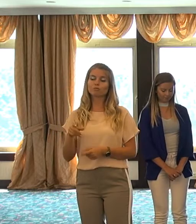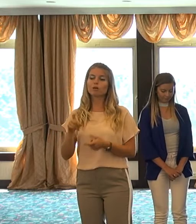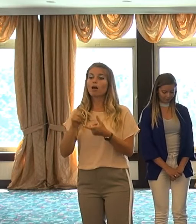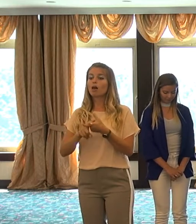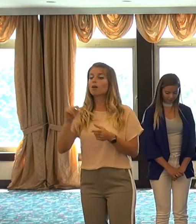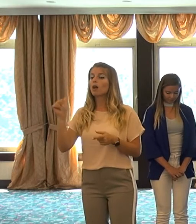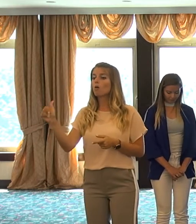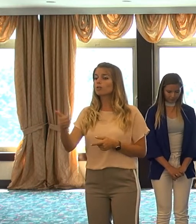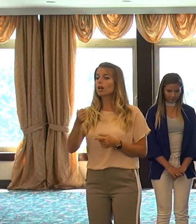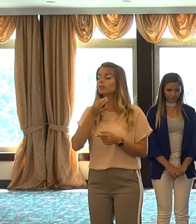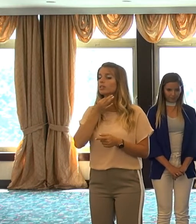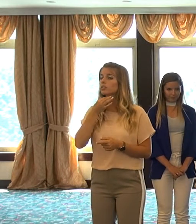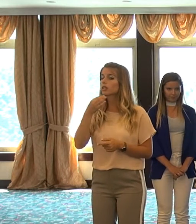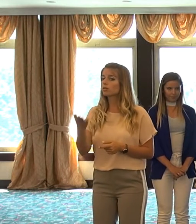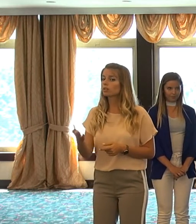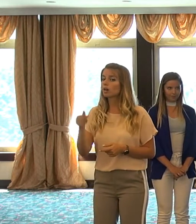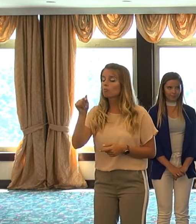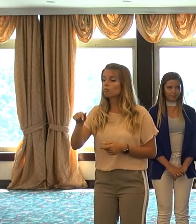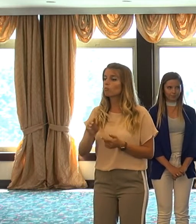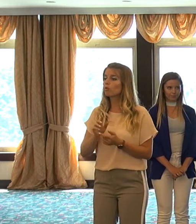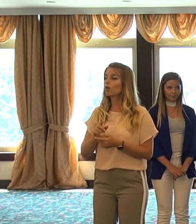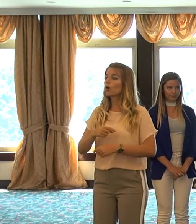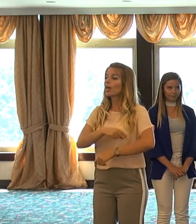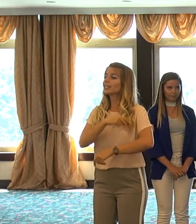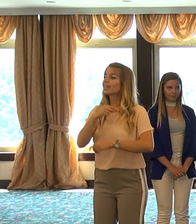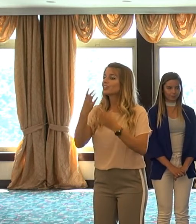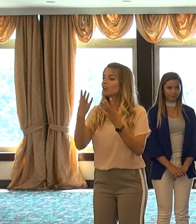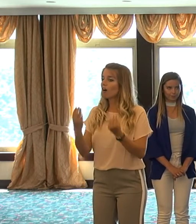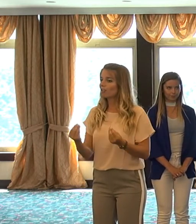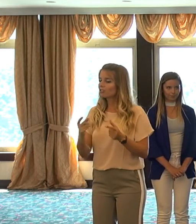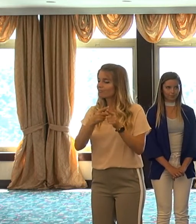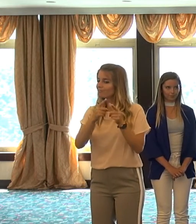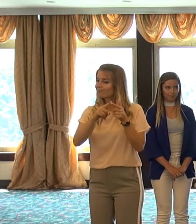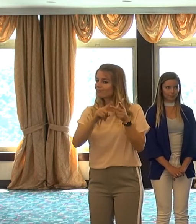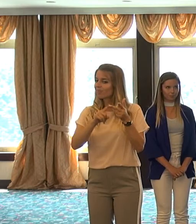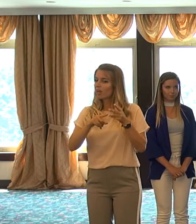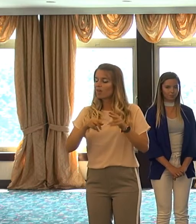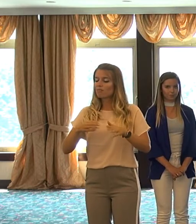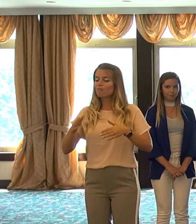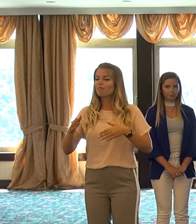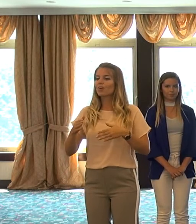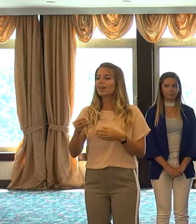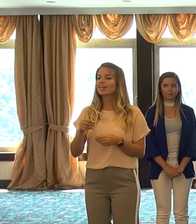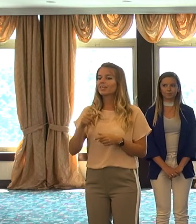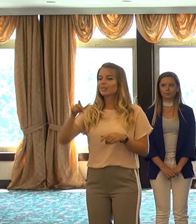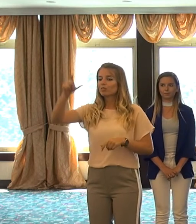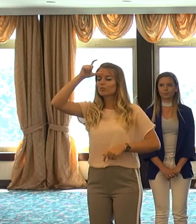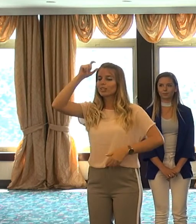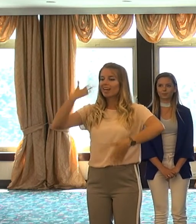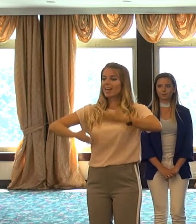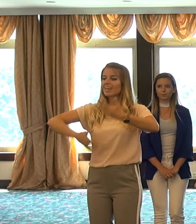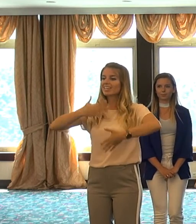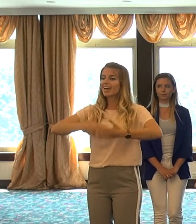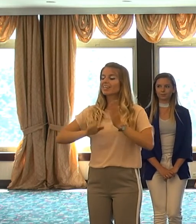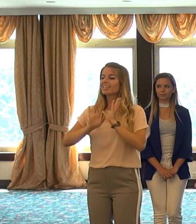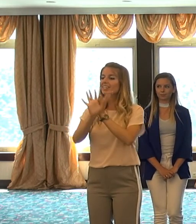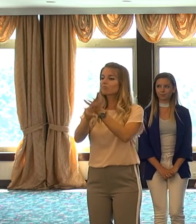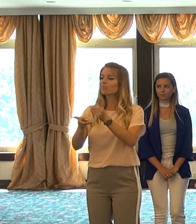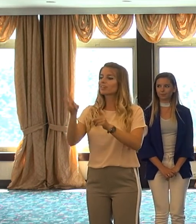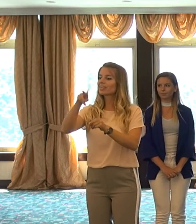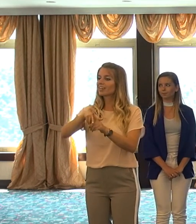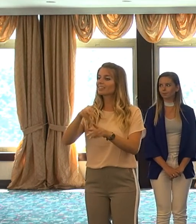önemli teşekkürüm de bugün burada derece alacak ve bu işin mutfağında çalışmış, Türkiye'de engellilerle ilgili bilişim teknolojisinin gelişmesi için